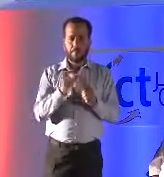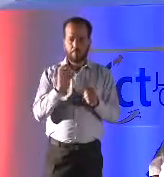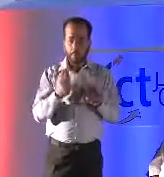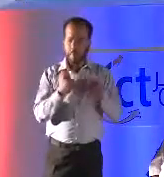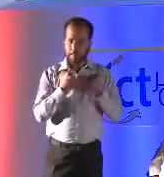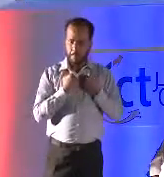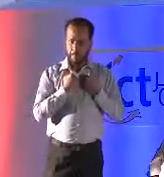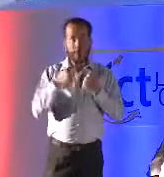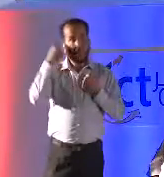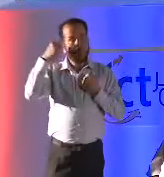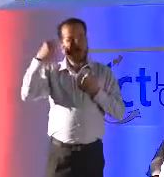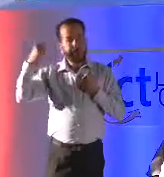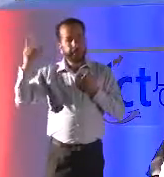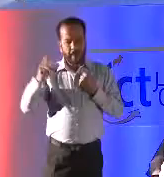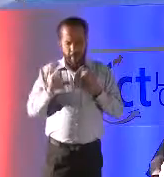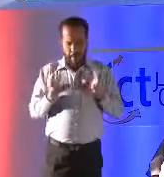لدينا أن نتصور